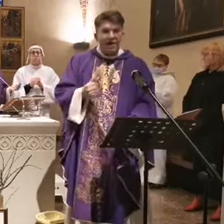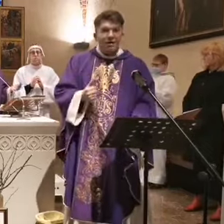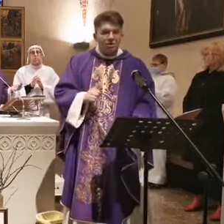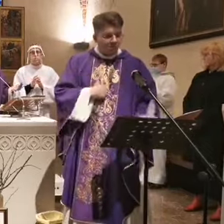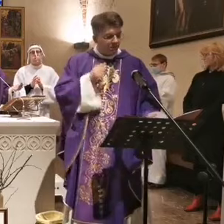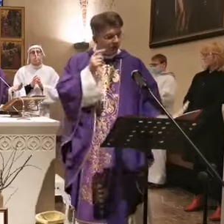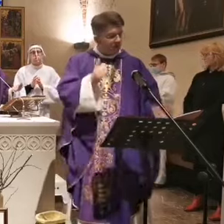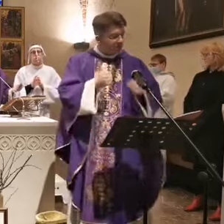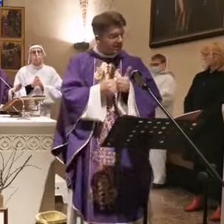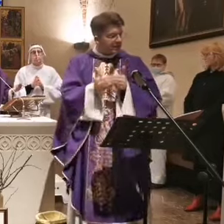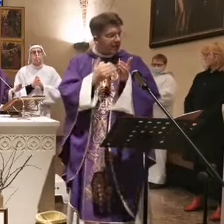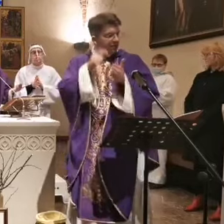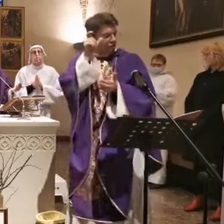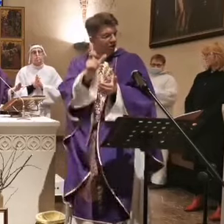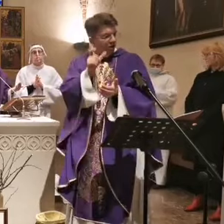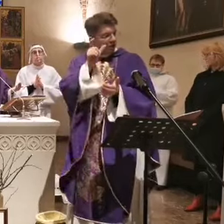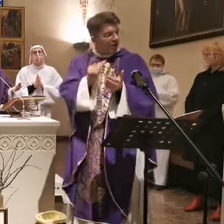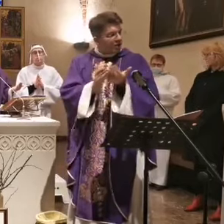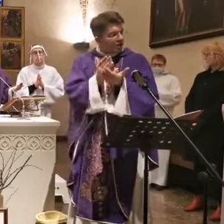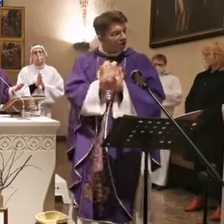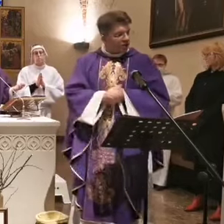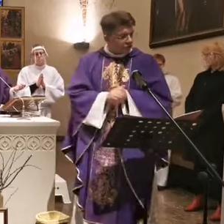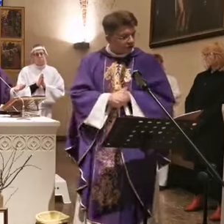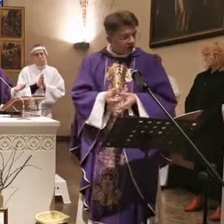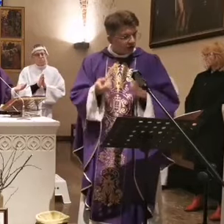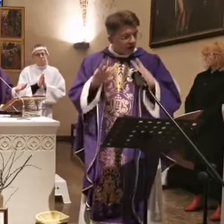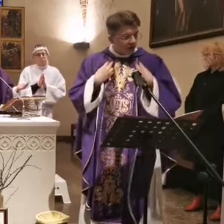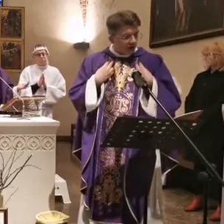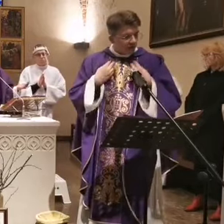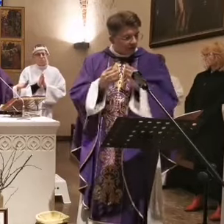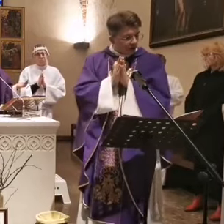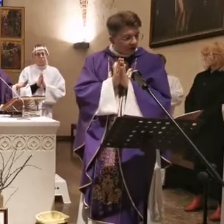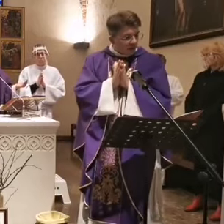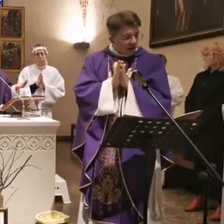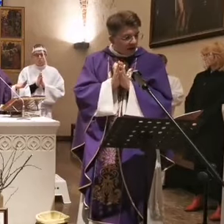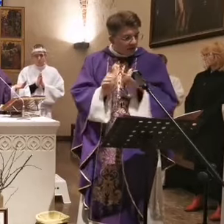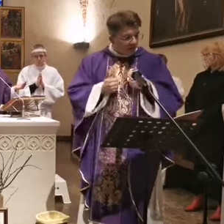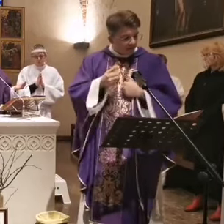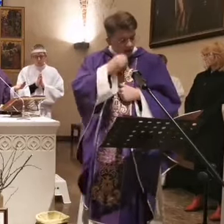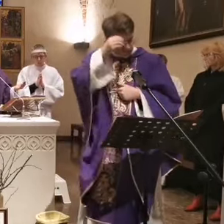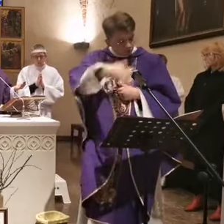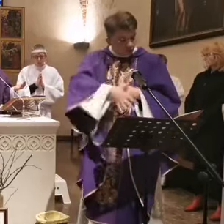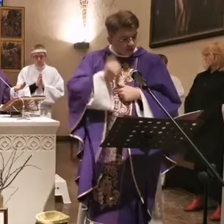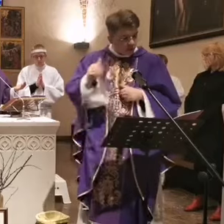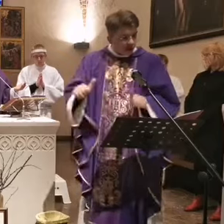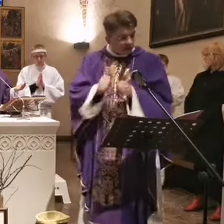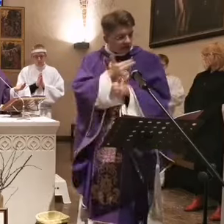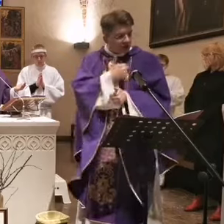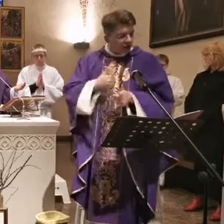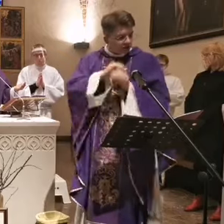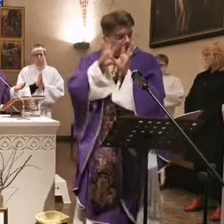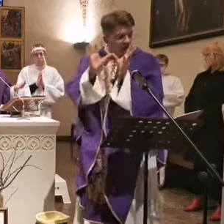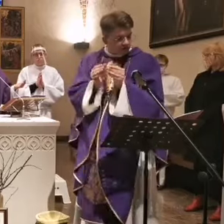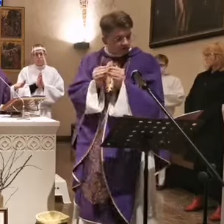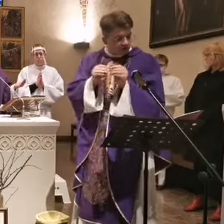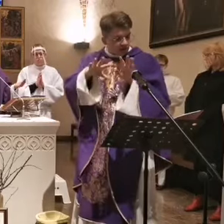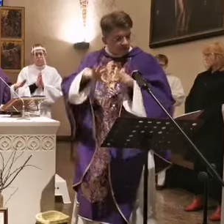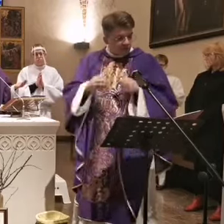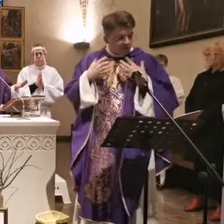nas wybrałeś, abyśmy stali przed Tobą i Tobie służyli. Pokornie błagamy, aby Duch Święty zjednoczył